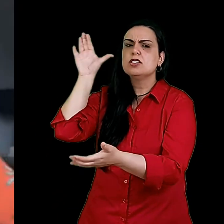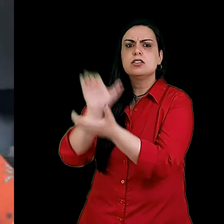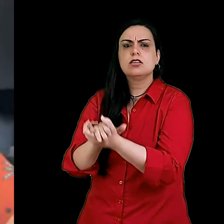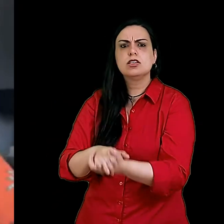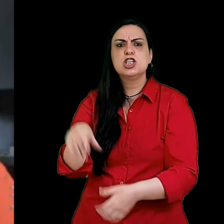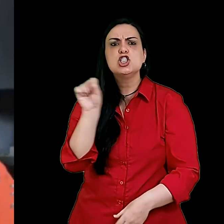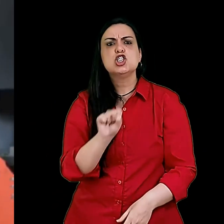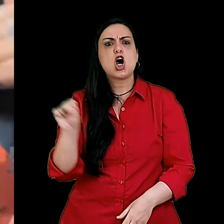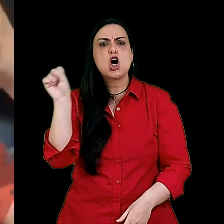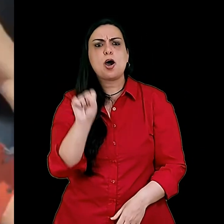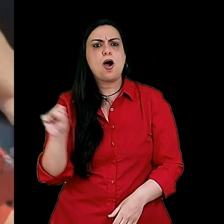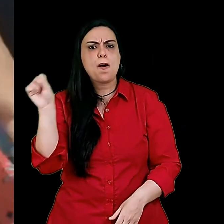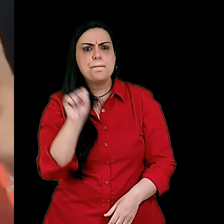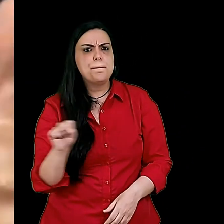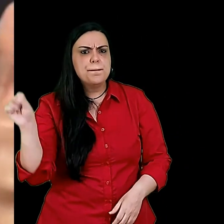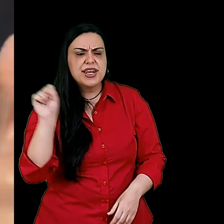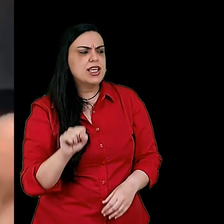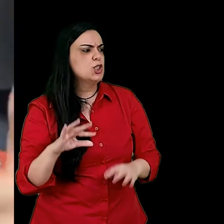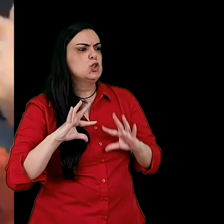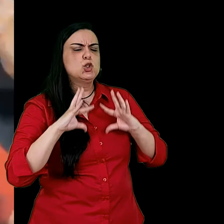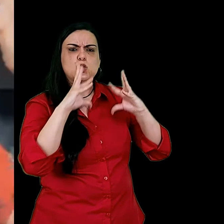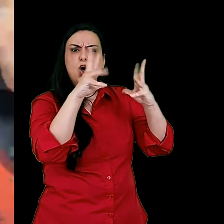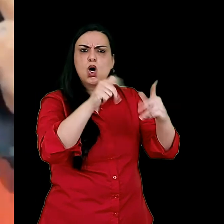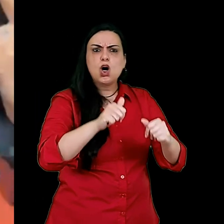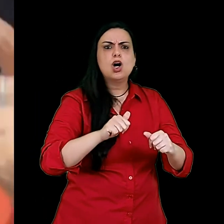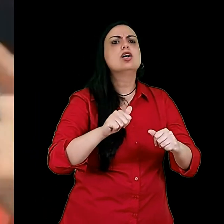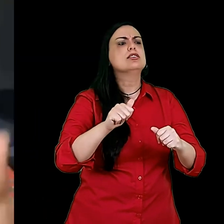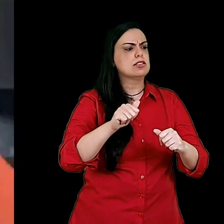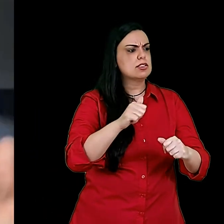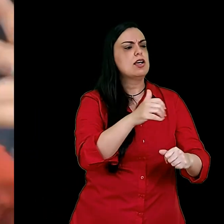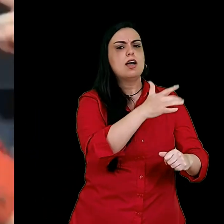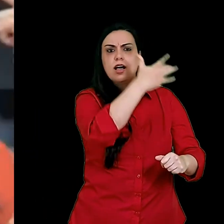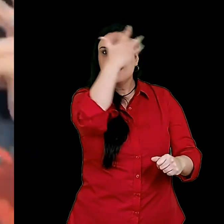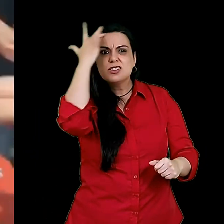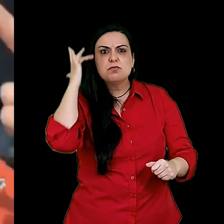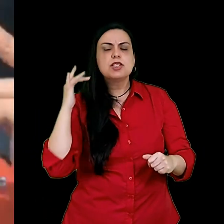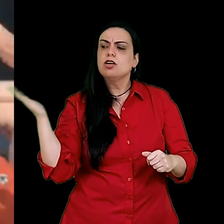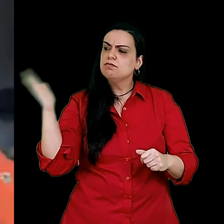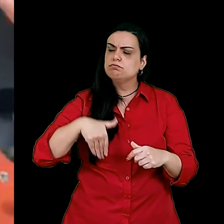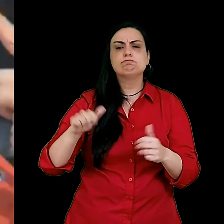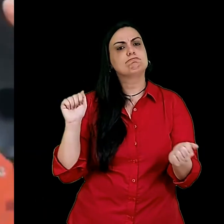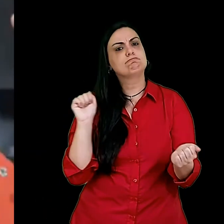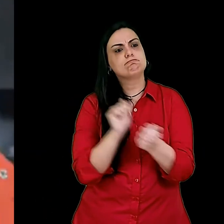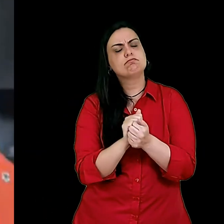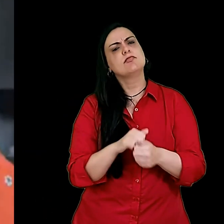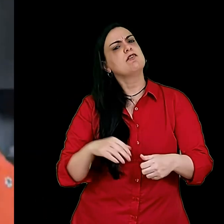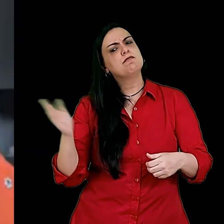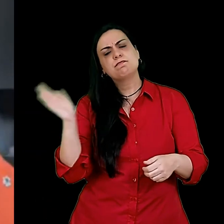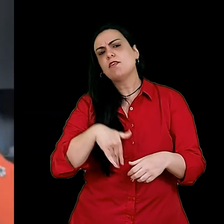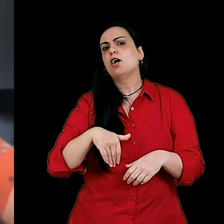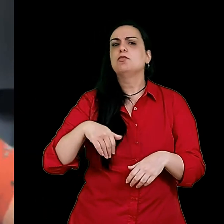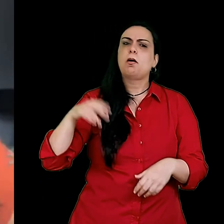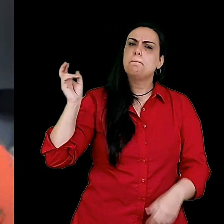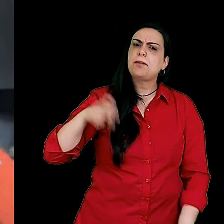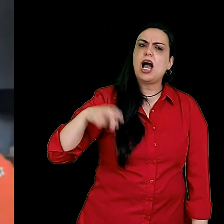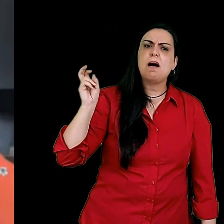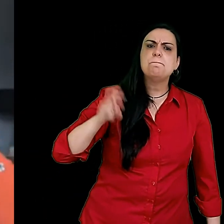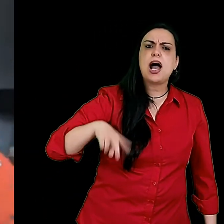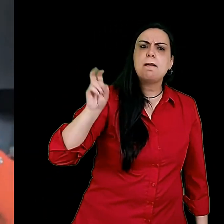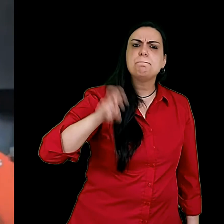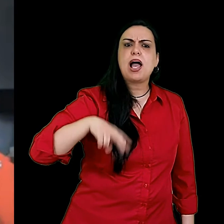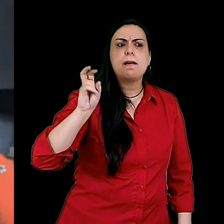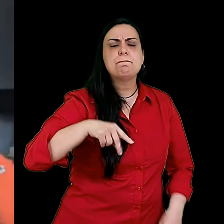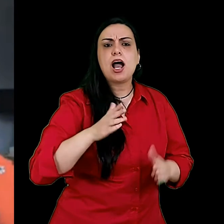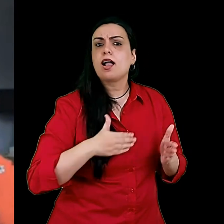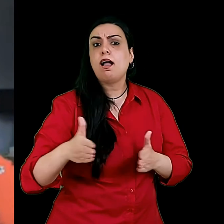Prova a sua obediência. Tomou a sua mulher, o seu sobrinho, todas as almas que o Senhor havia lhe concedido em Harã e seguiu rumo